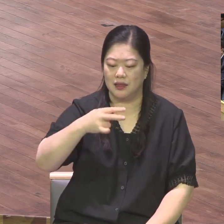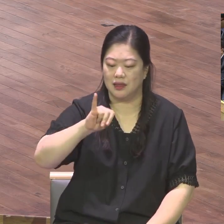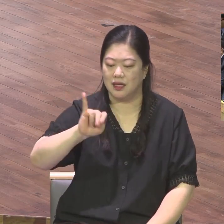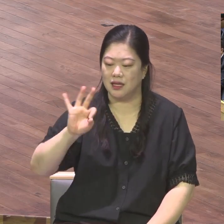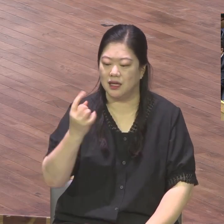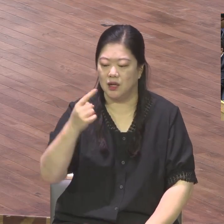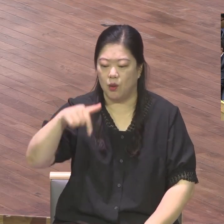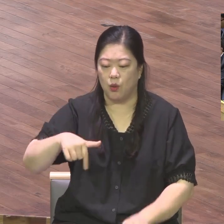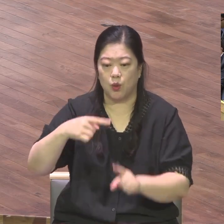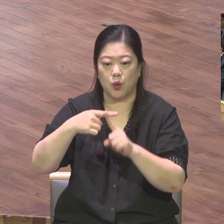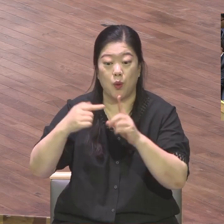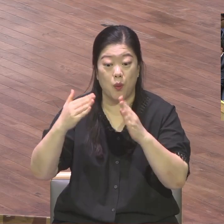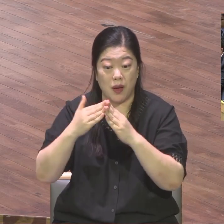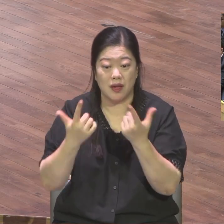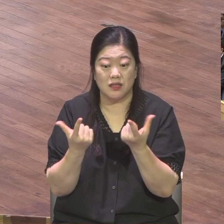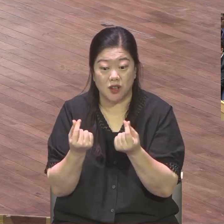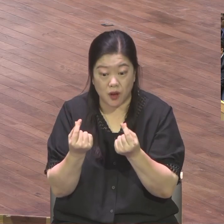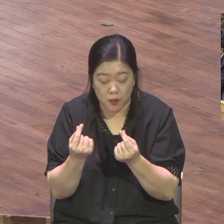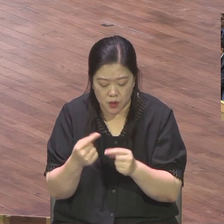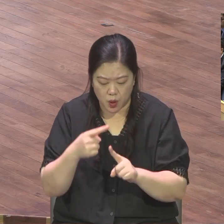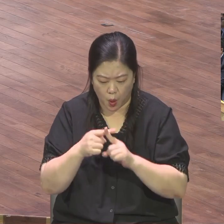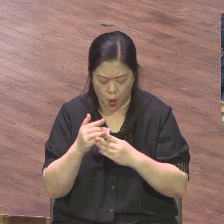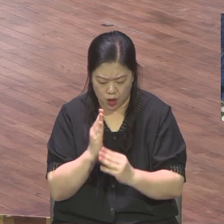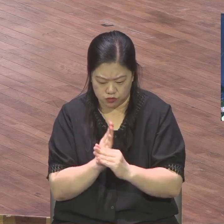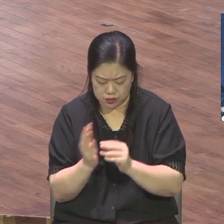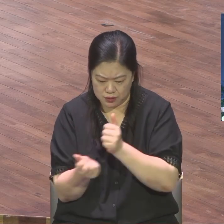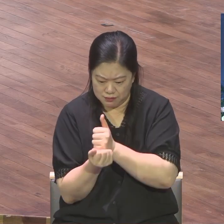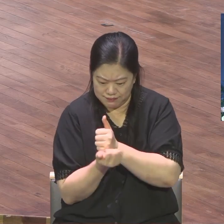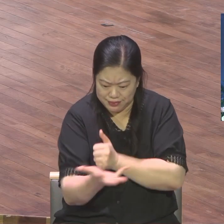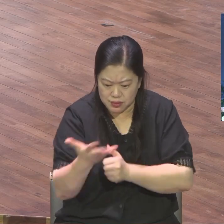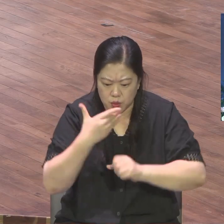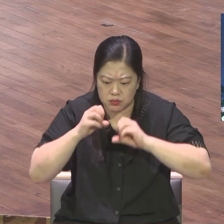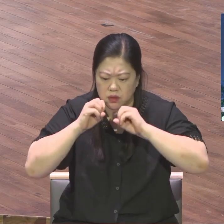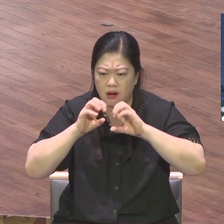장로님 기도가 이렇게 열정을 하니까 내가 설교할 때 힘이 팍 나잖아요.